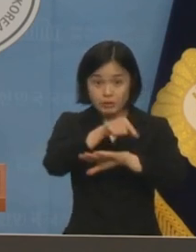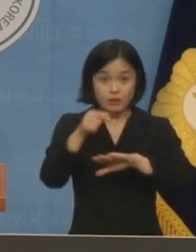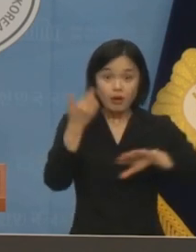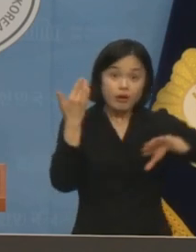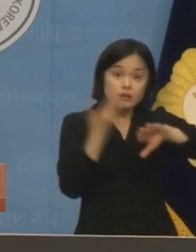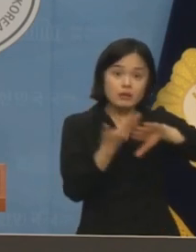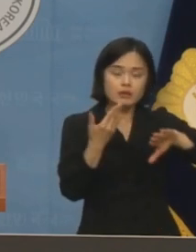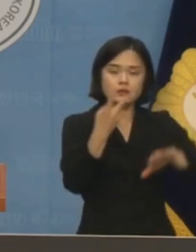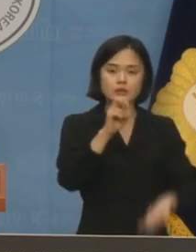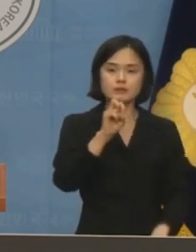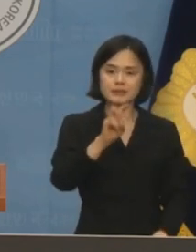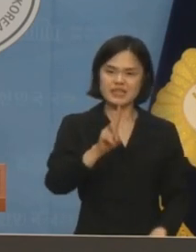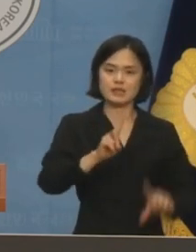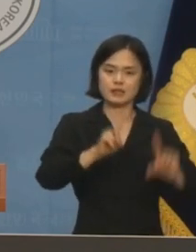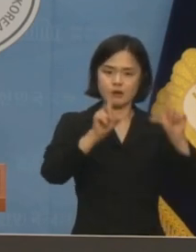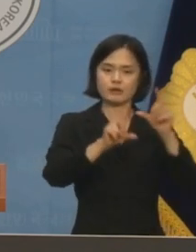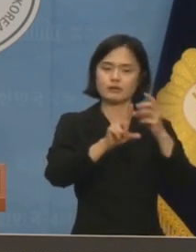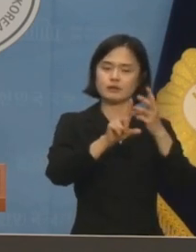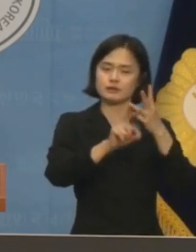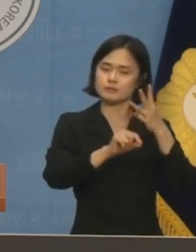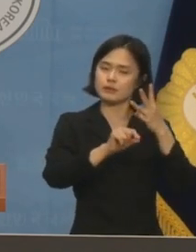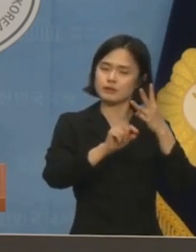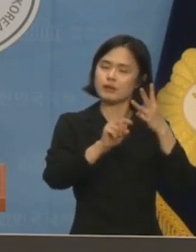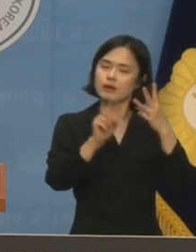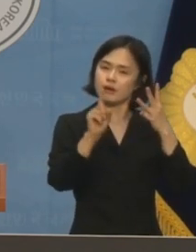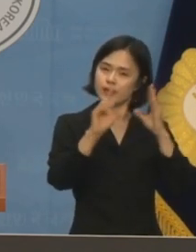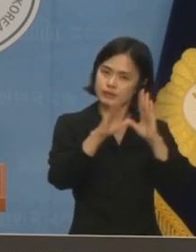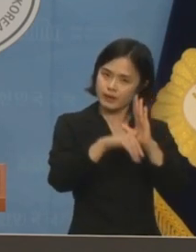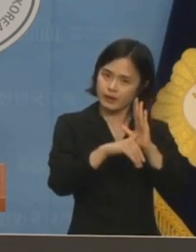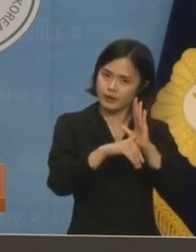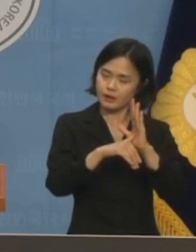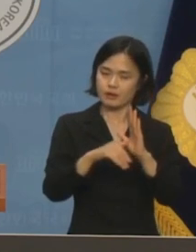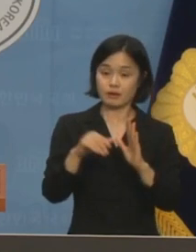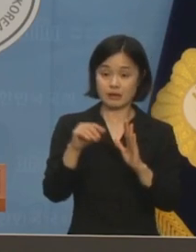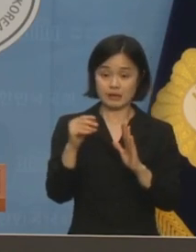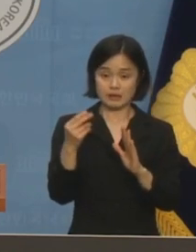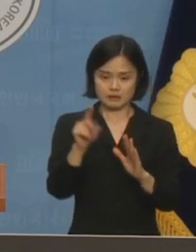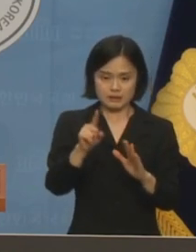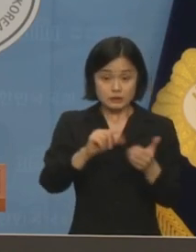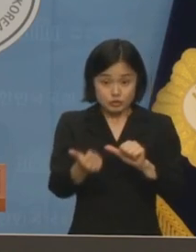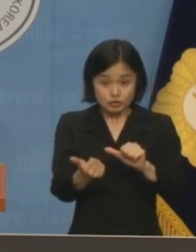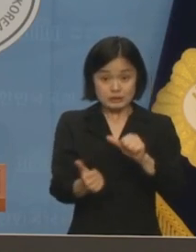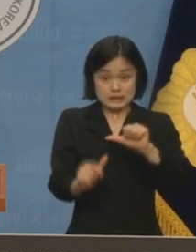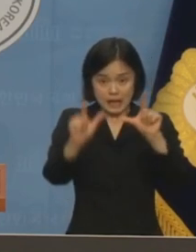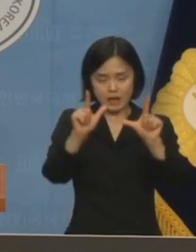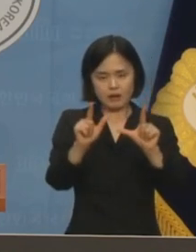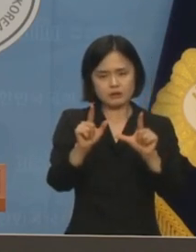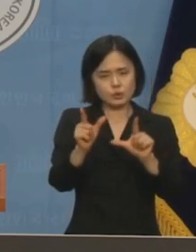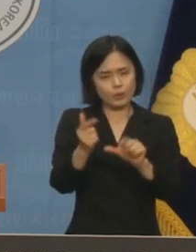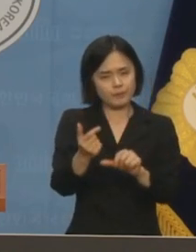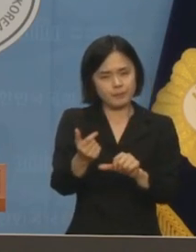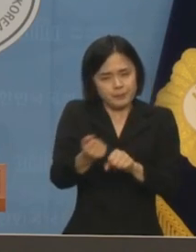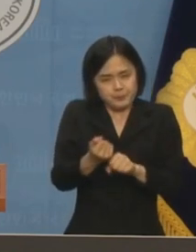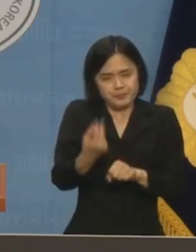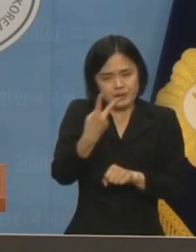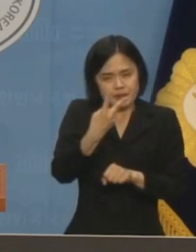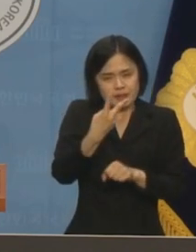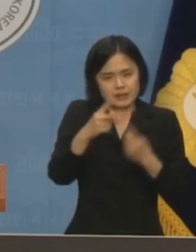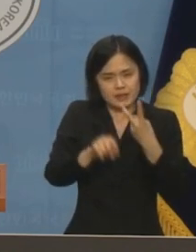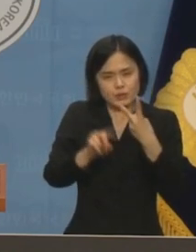3월 3일인 사망일을 2월 27일 사망으로 소급 적용하여 순직으로 결정하게 된다.